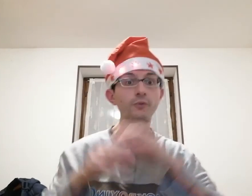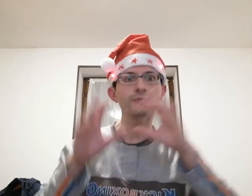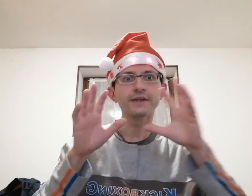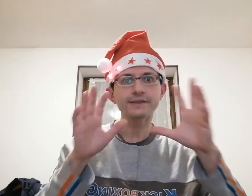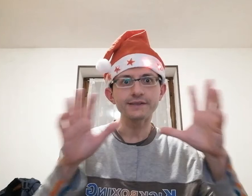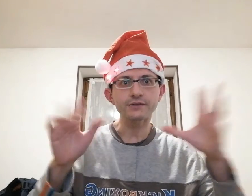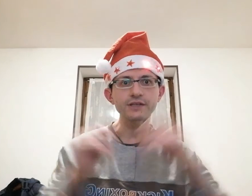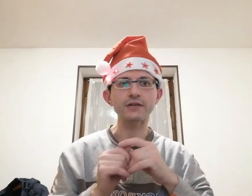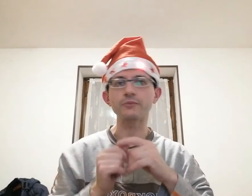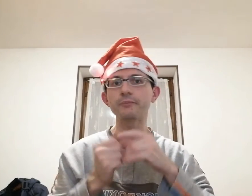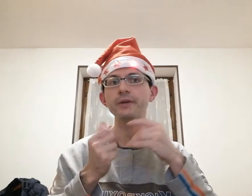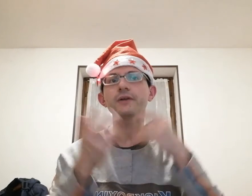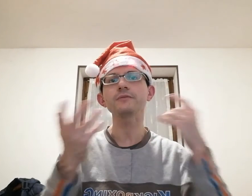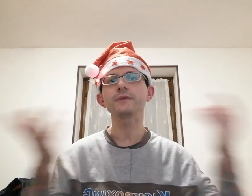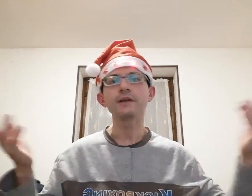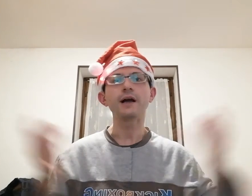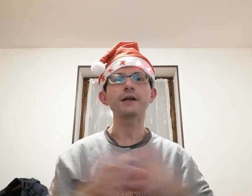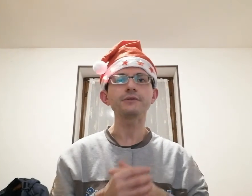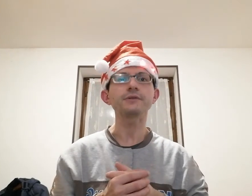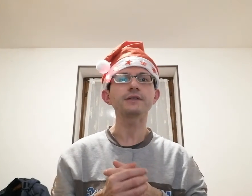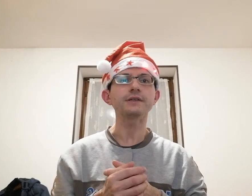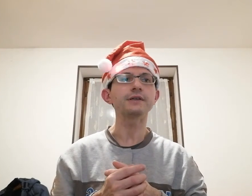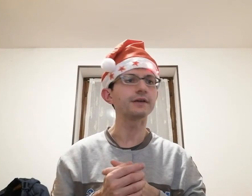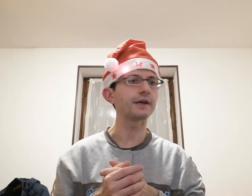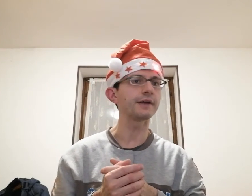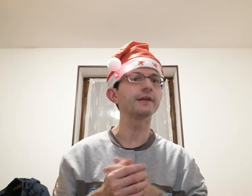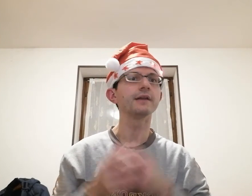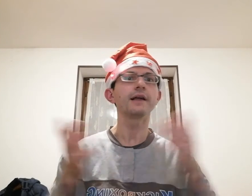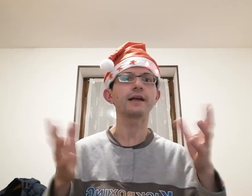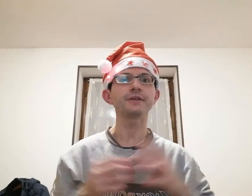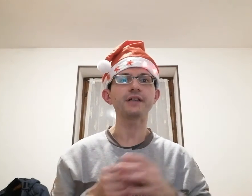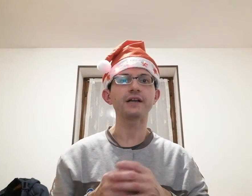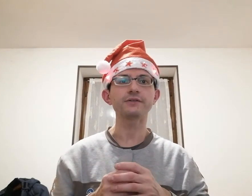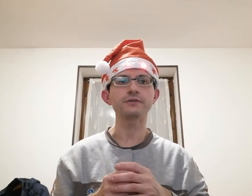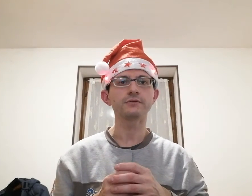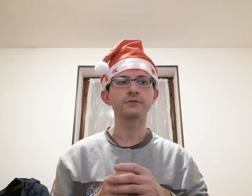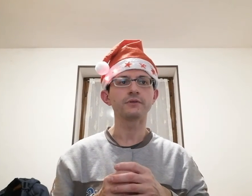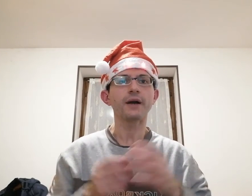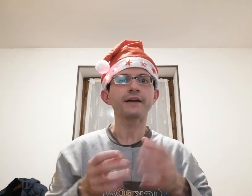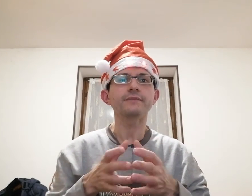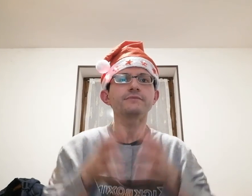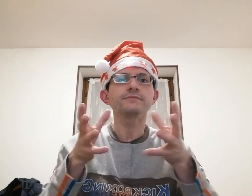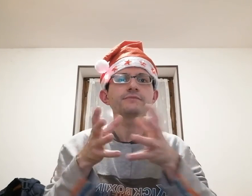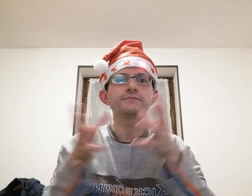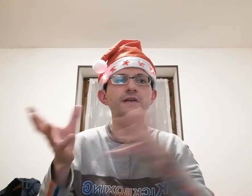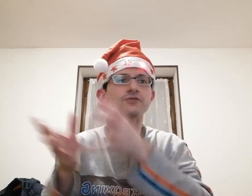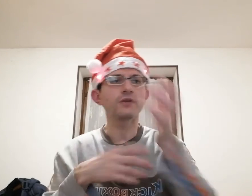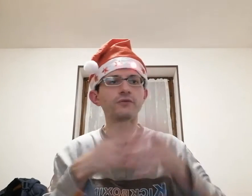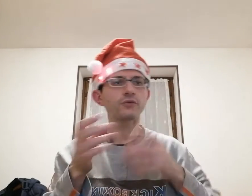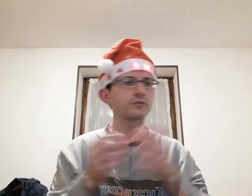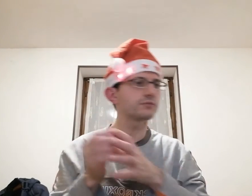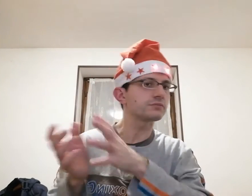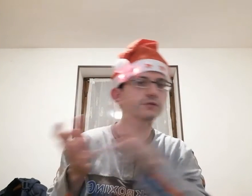po' disordinato, però a tutti è capitato, magari anche sul lavoro,